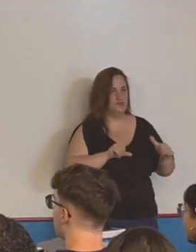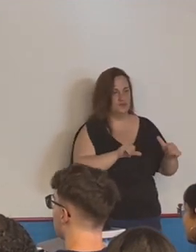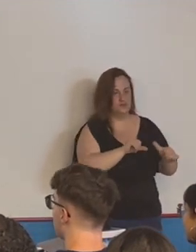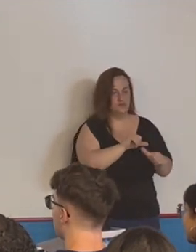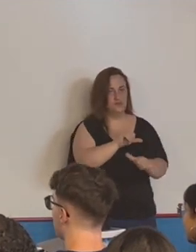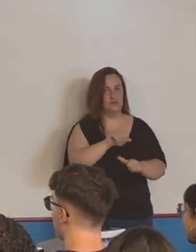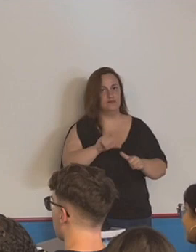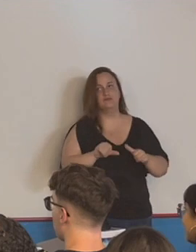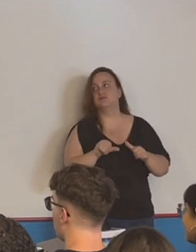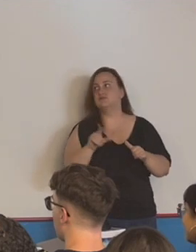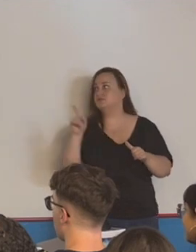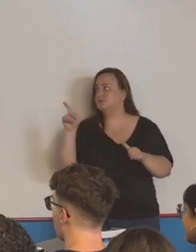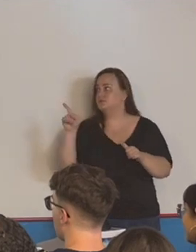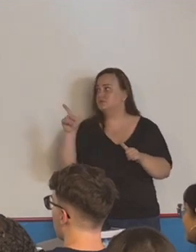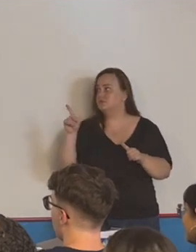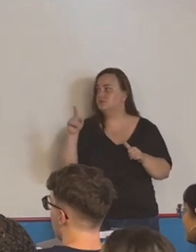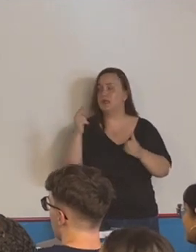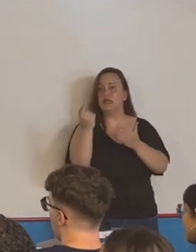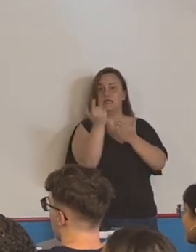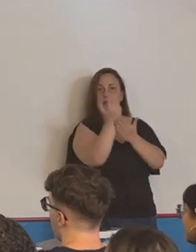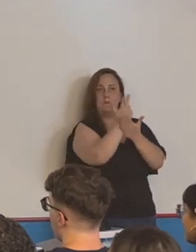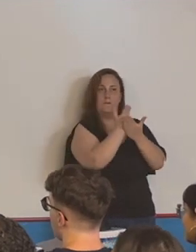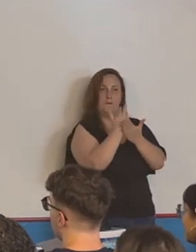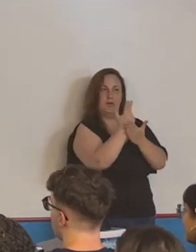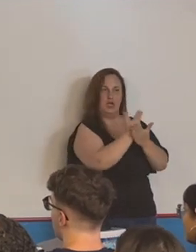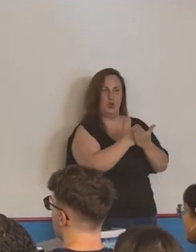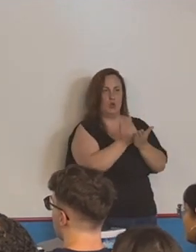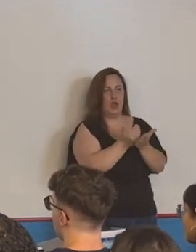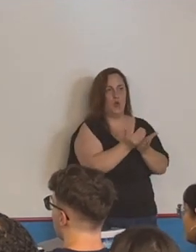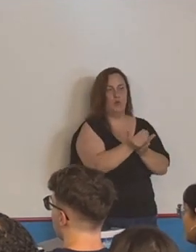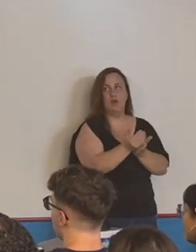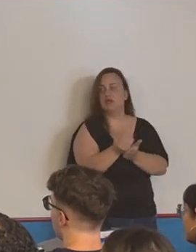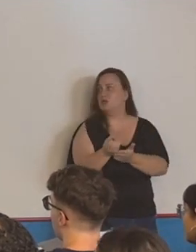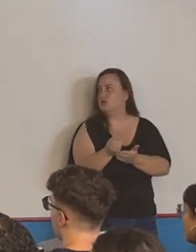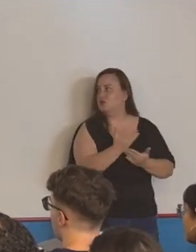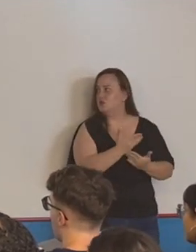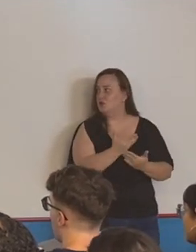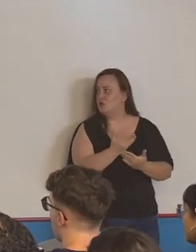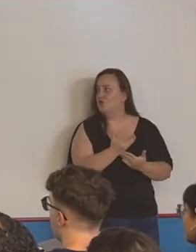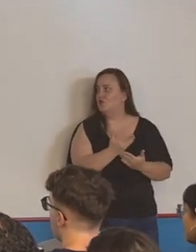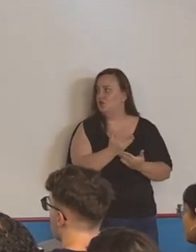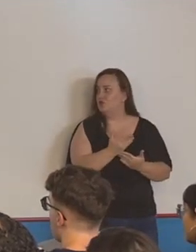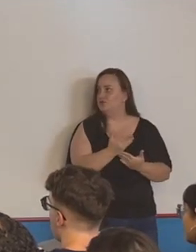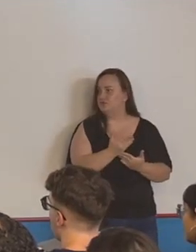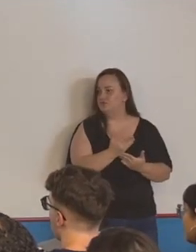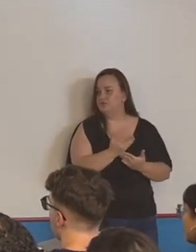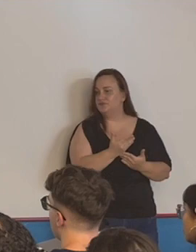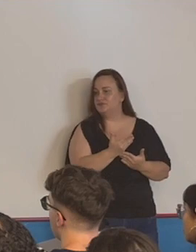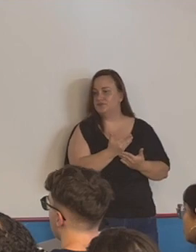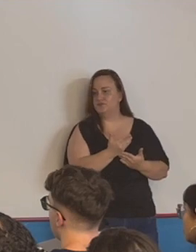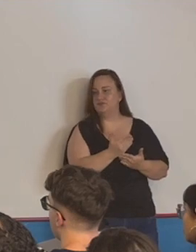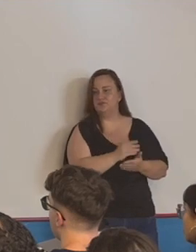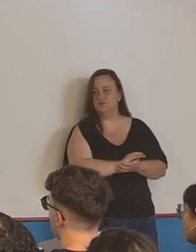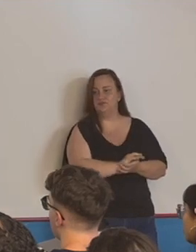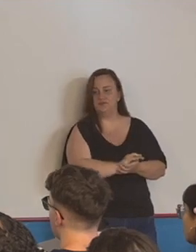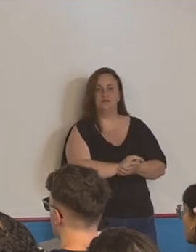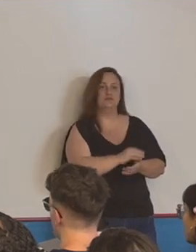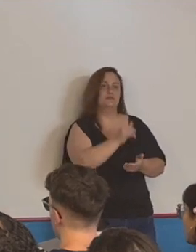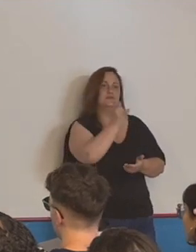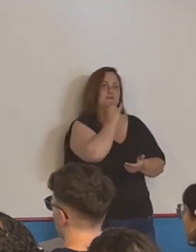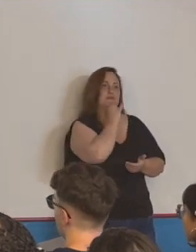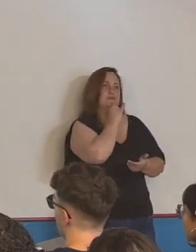essa aqui é uma das primeiras pinturas. Caramba, esse aqui cortou. É. Vamos abrir o livro